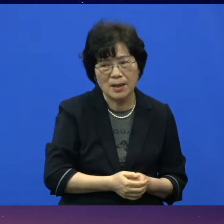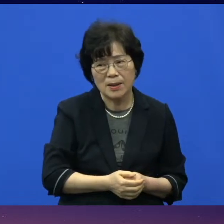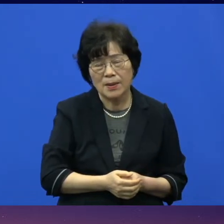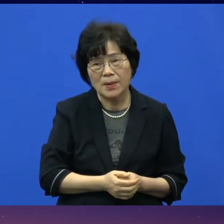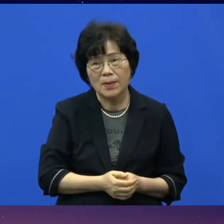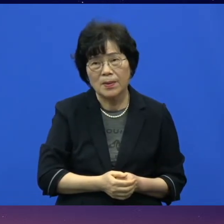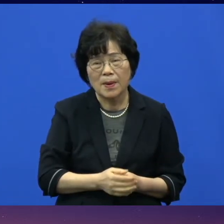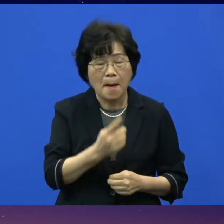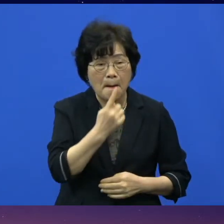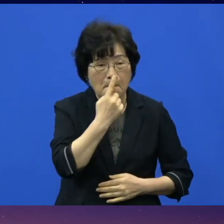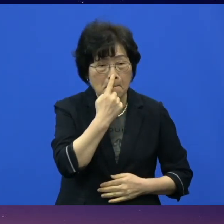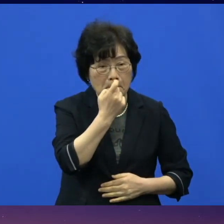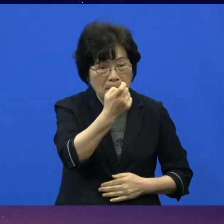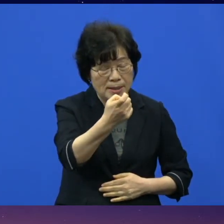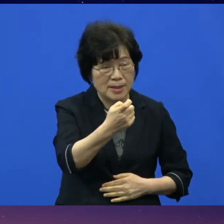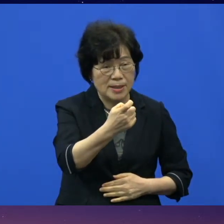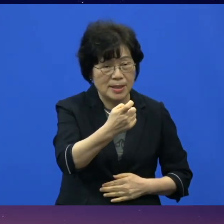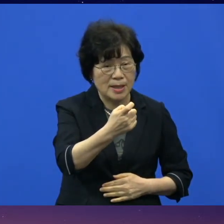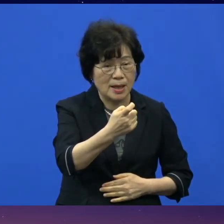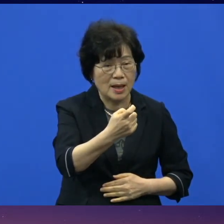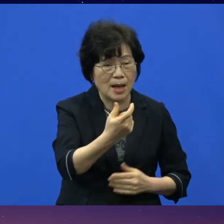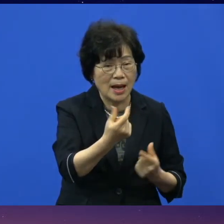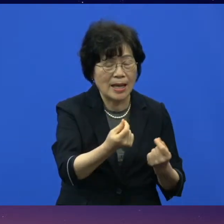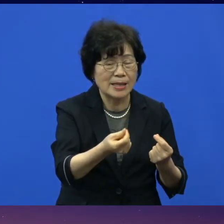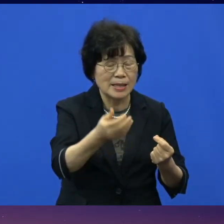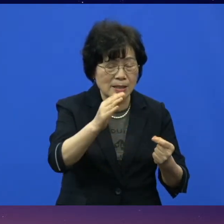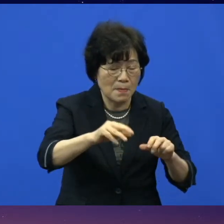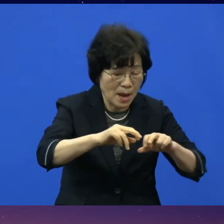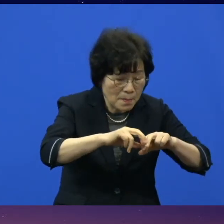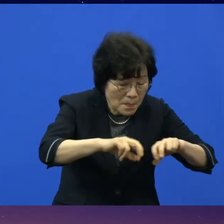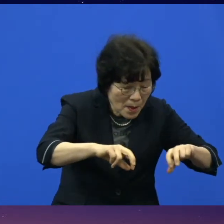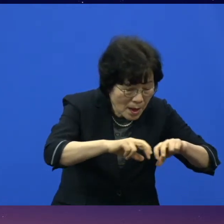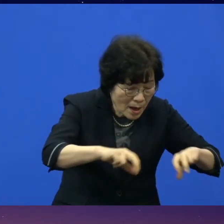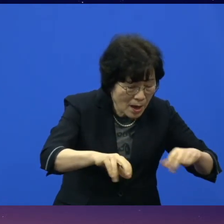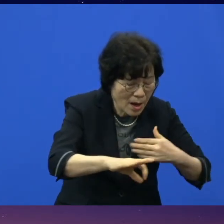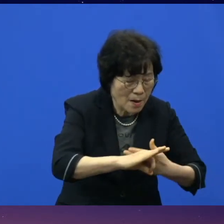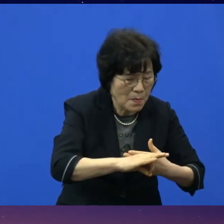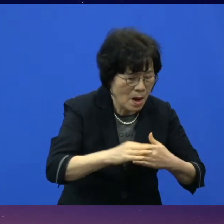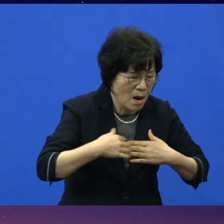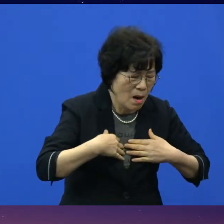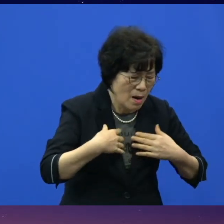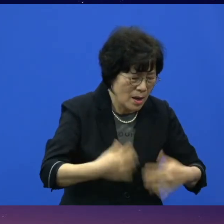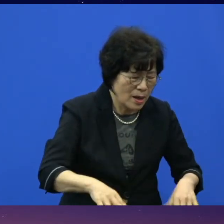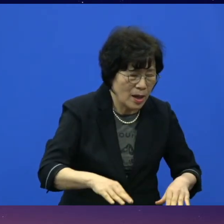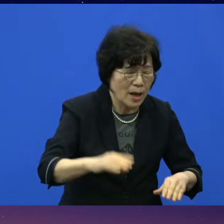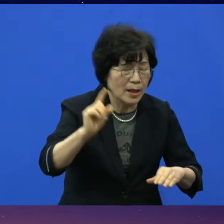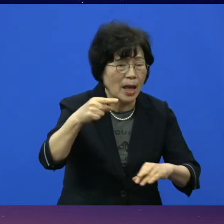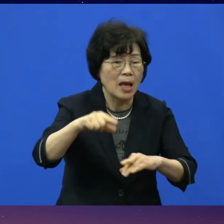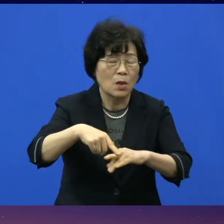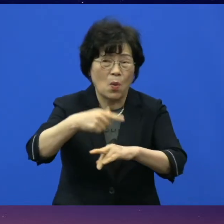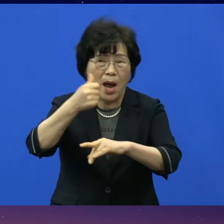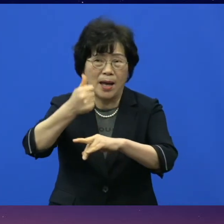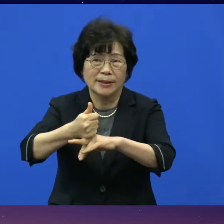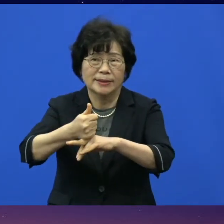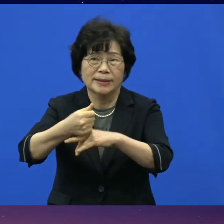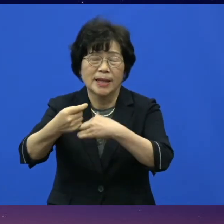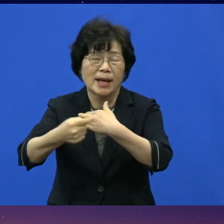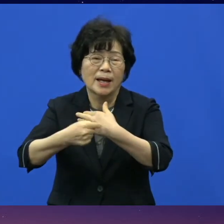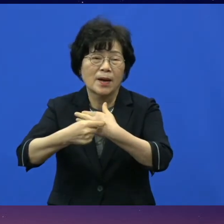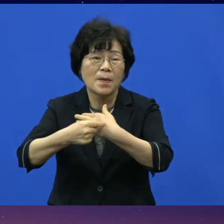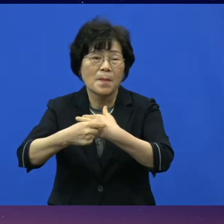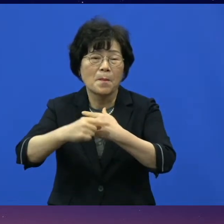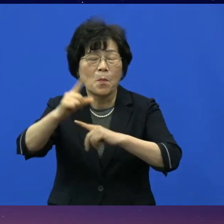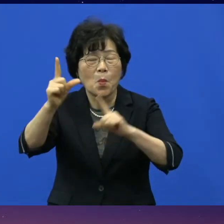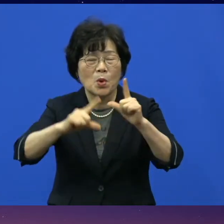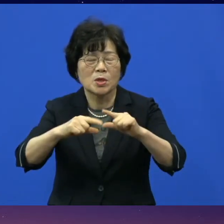뭐 멋진 그릇으로 보이지만 안으로 들어가 보면 허약한 거예요. 여러분, 다윗 왕을 보십시오. 겉으로는 뭐